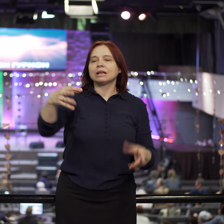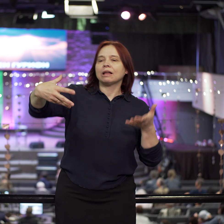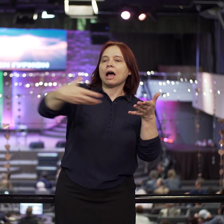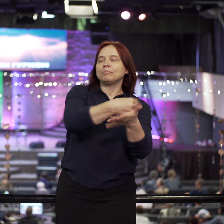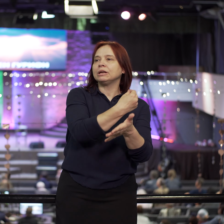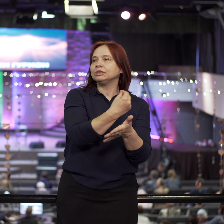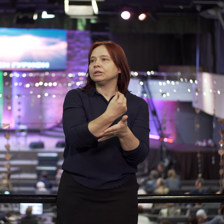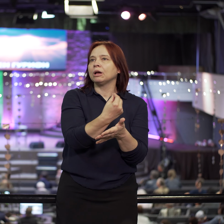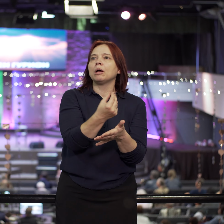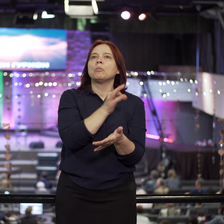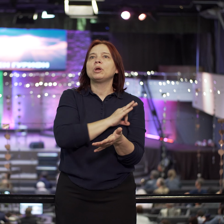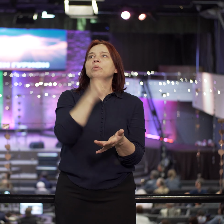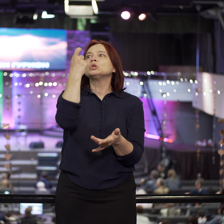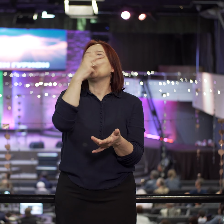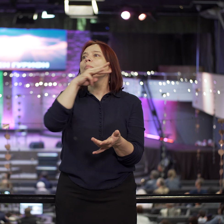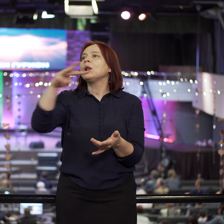Как вам?